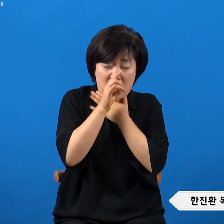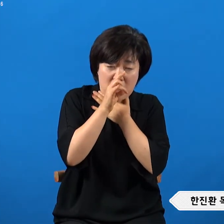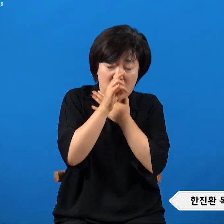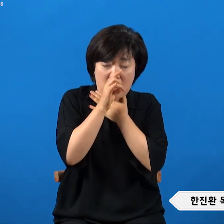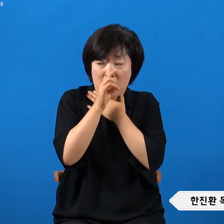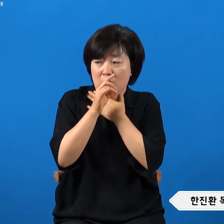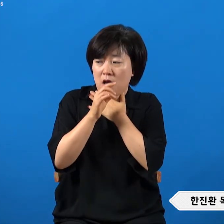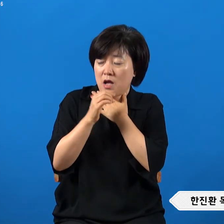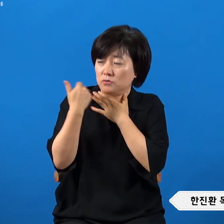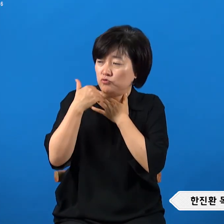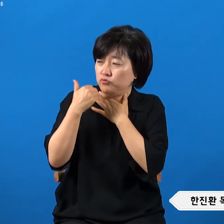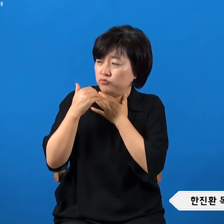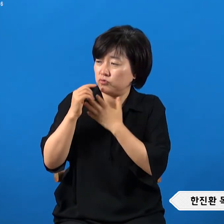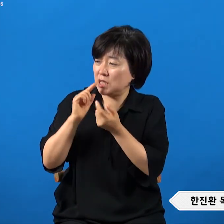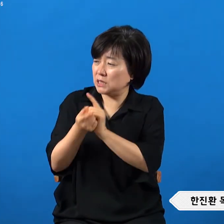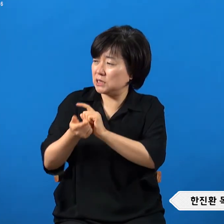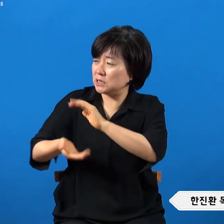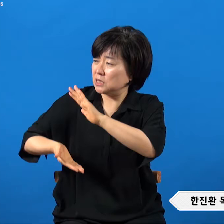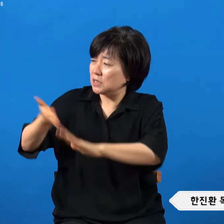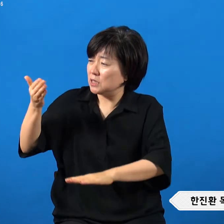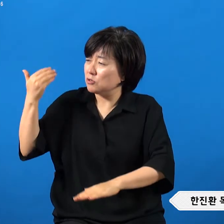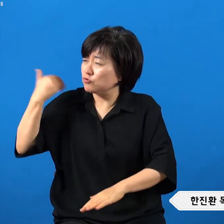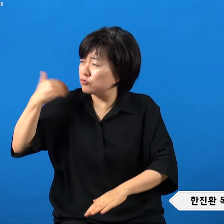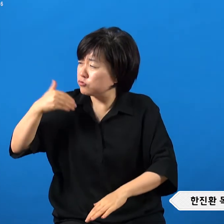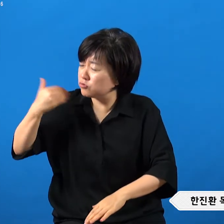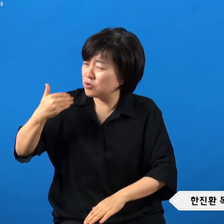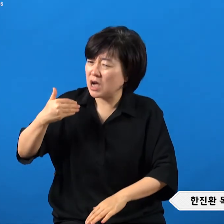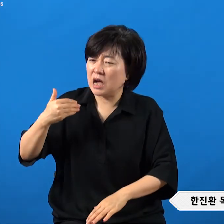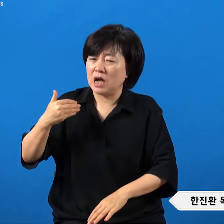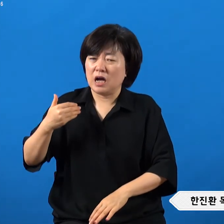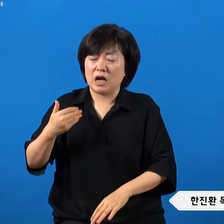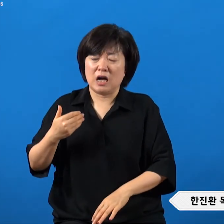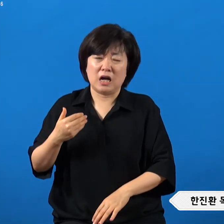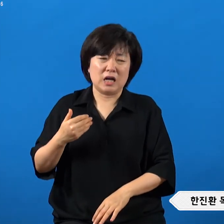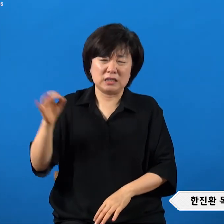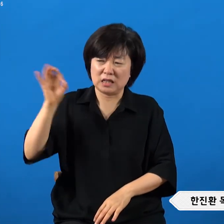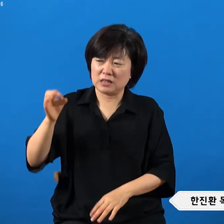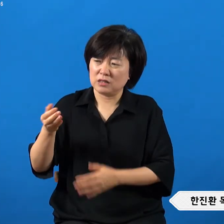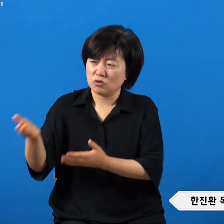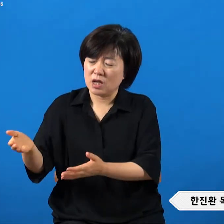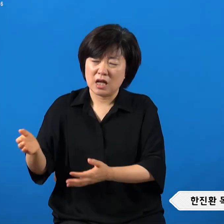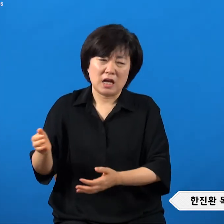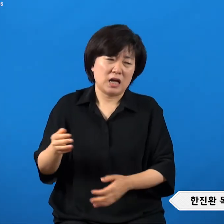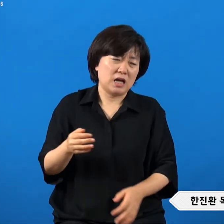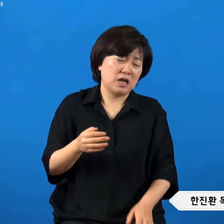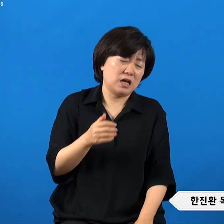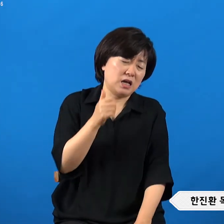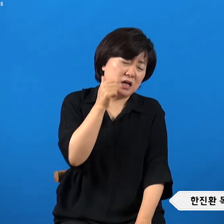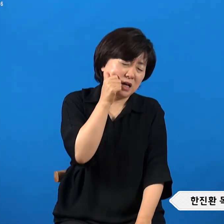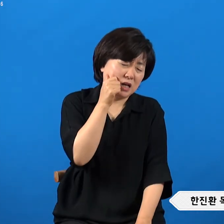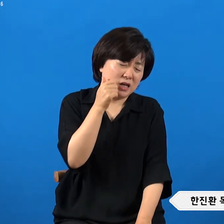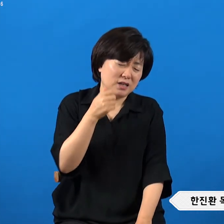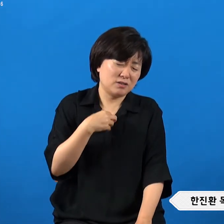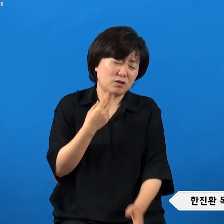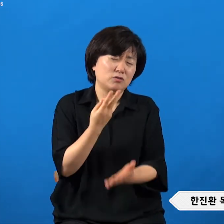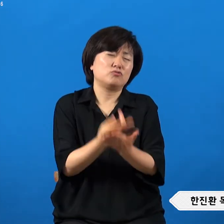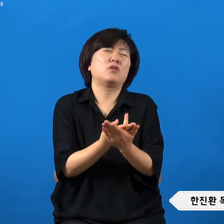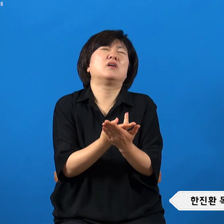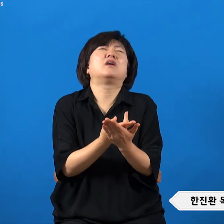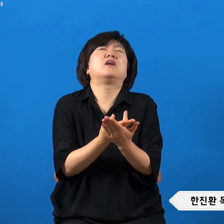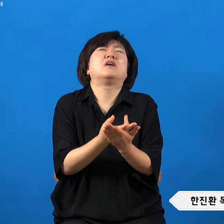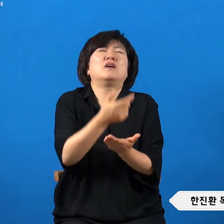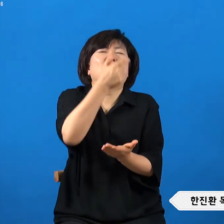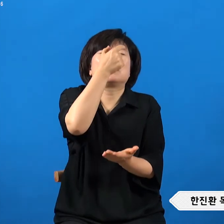대타를 세울 수밖에 없는 상황인데 목사님은 그렇게 하기는 싫었습니다. 그래서 자리에 누운 채